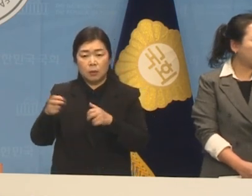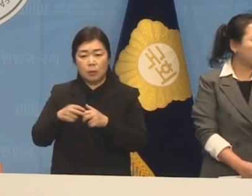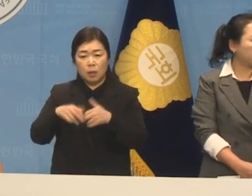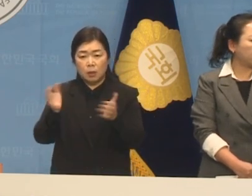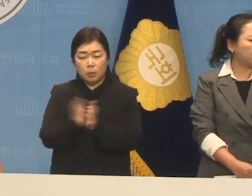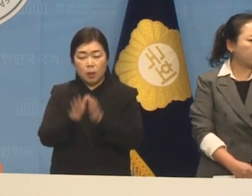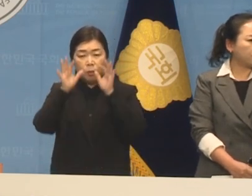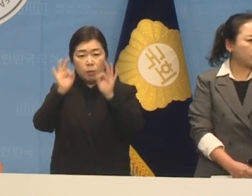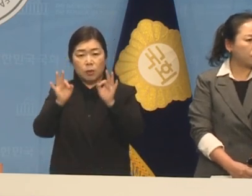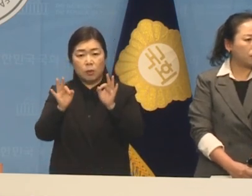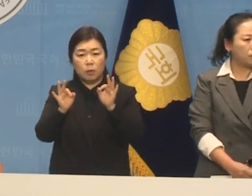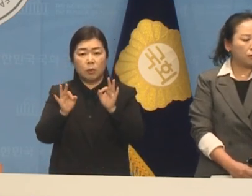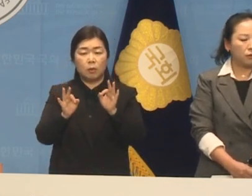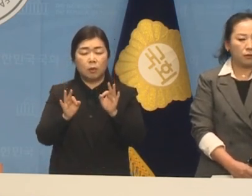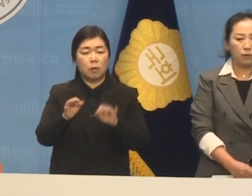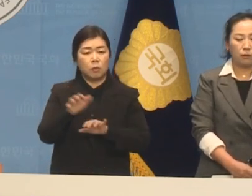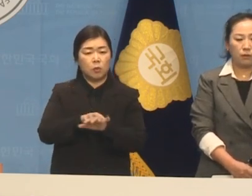보면서